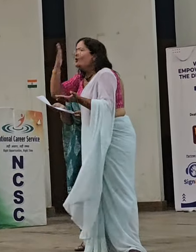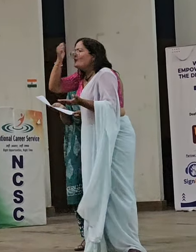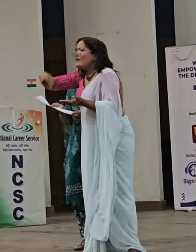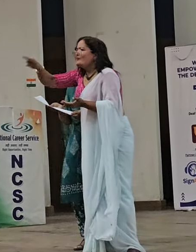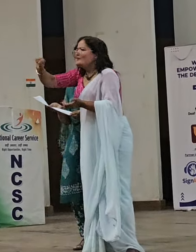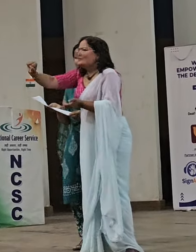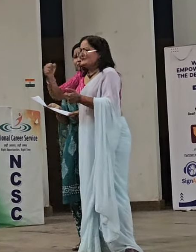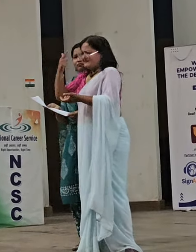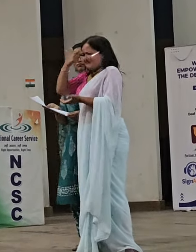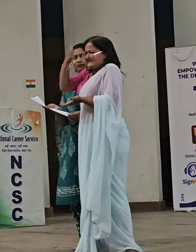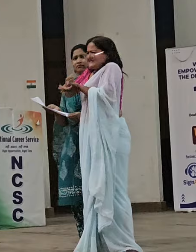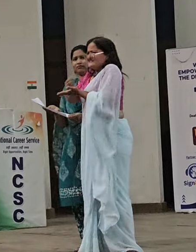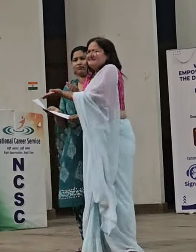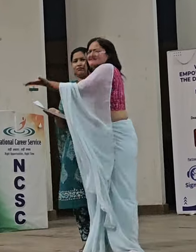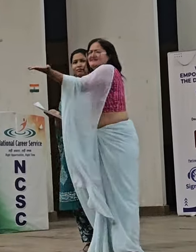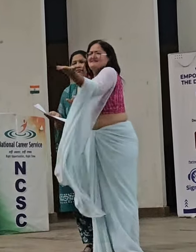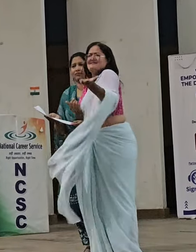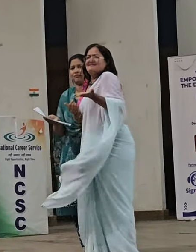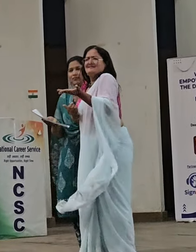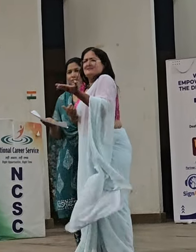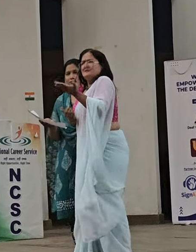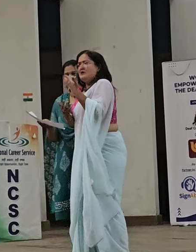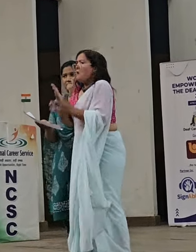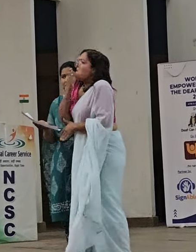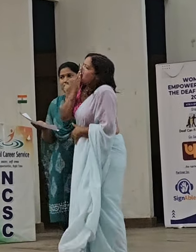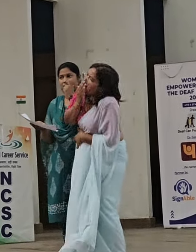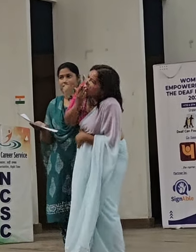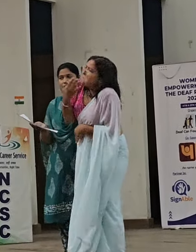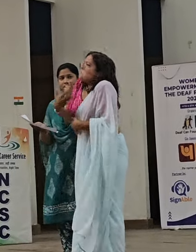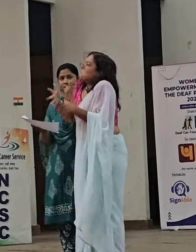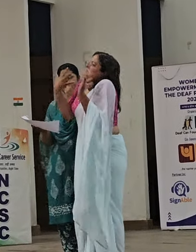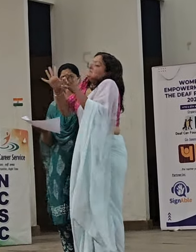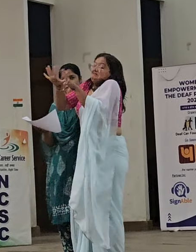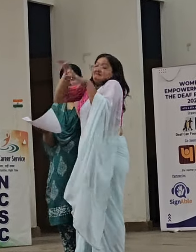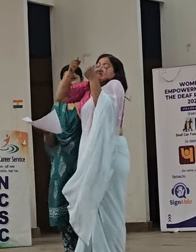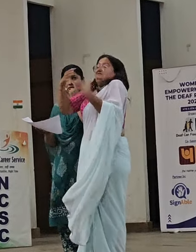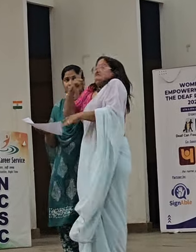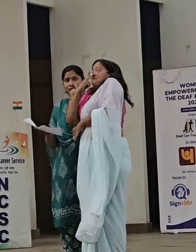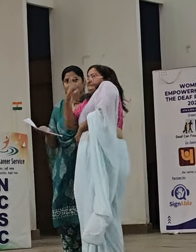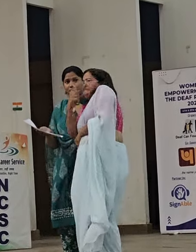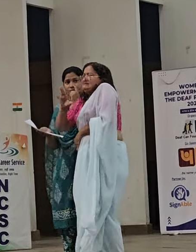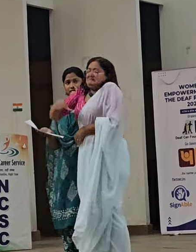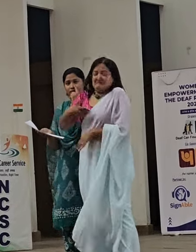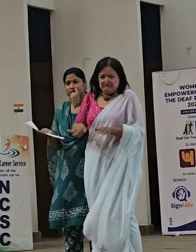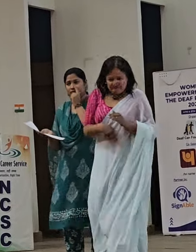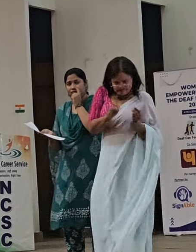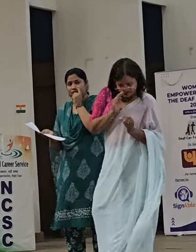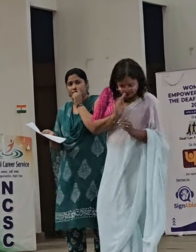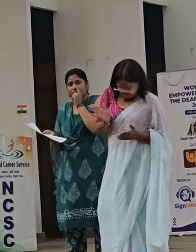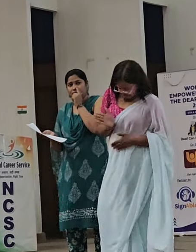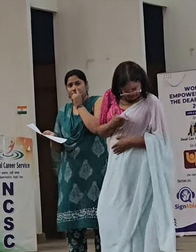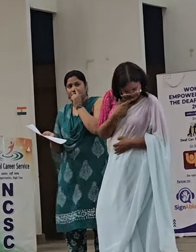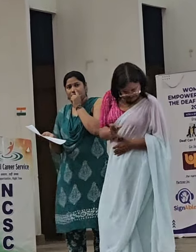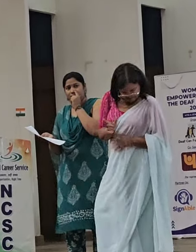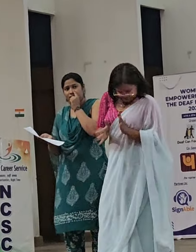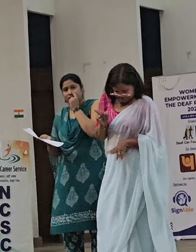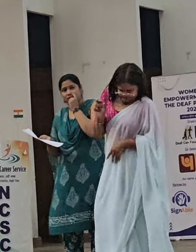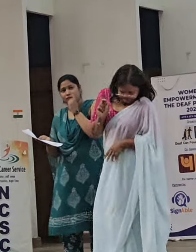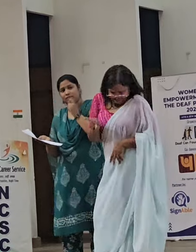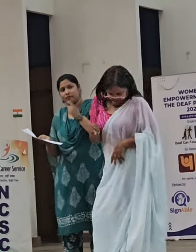रहा कि वो कहते साइन करें, तो आपके खुद के राइट है आप उससे पूछ सकते हैं, प्लीज एक बार ये दोबारा से साइन कीजिए मेरे को समझ में नहीं आया, अगर हम बाद में कंप्लेन कर रहे